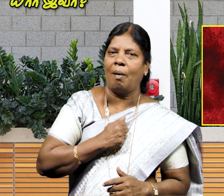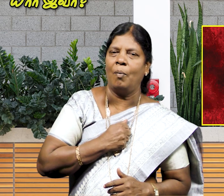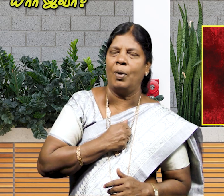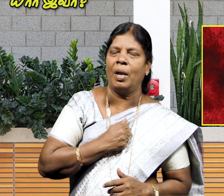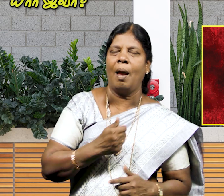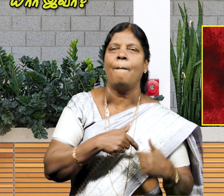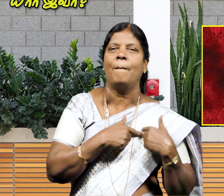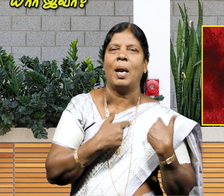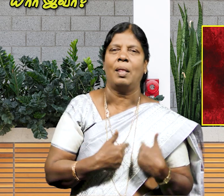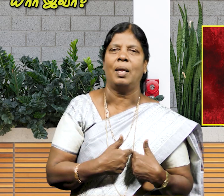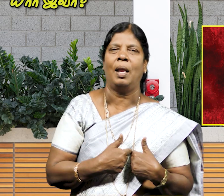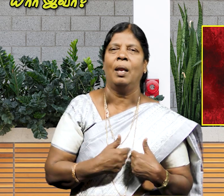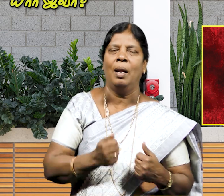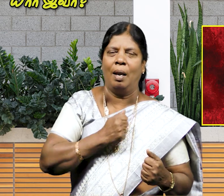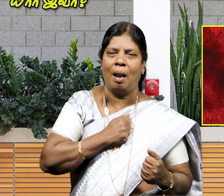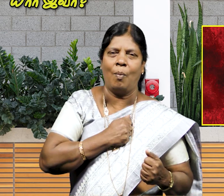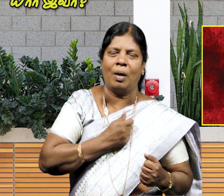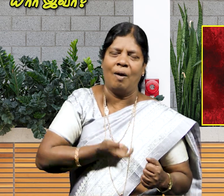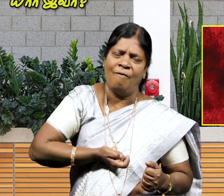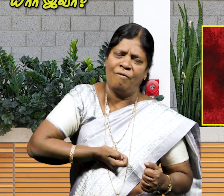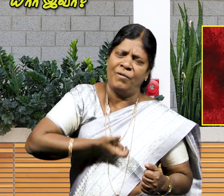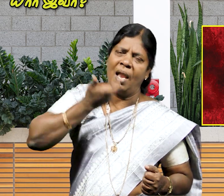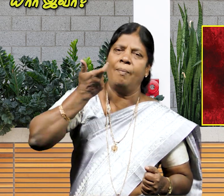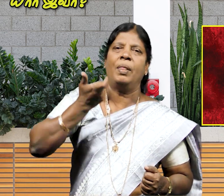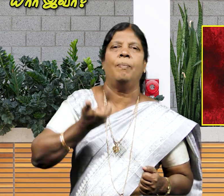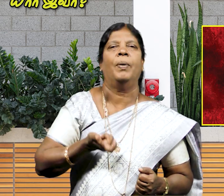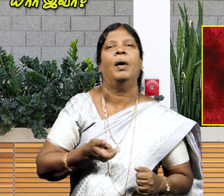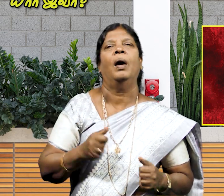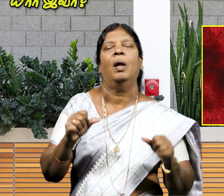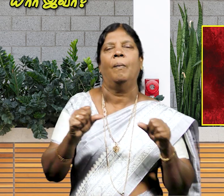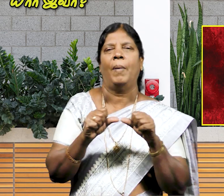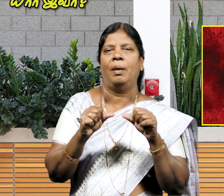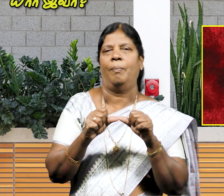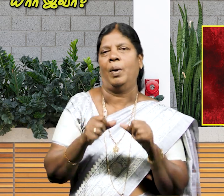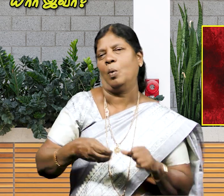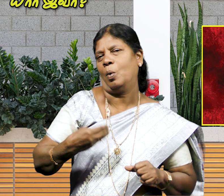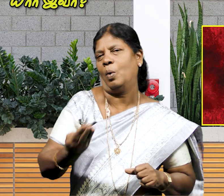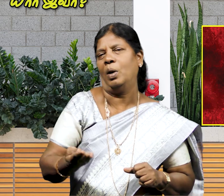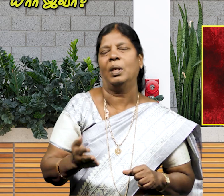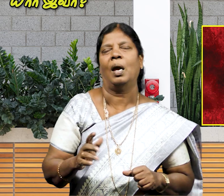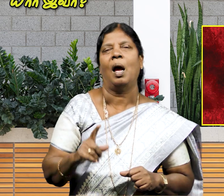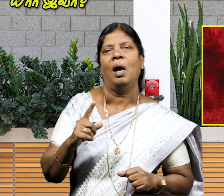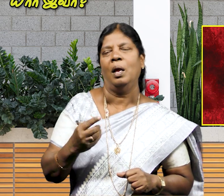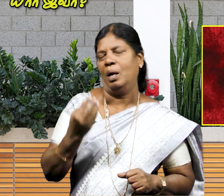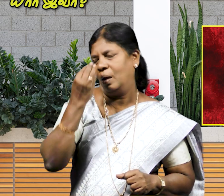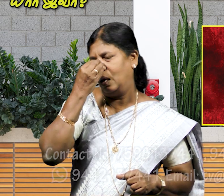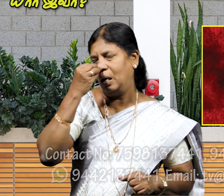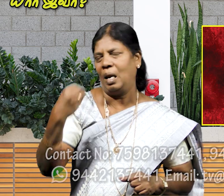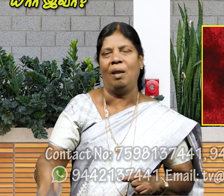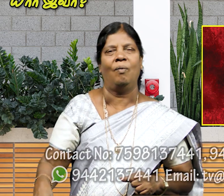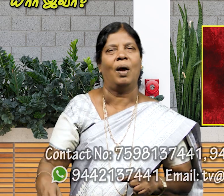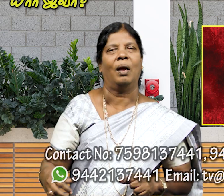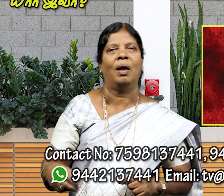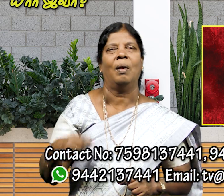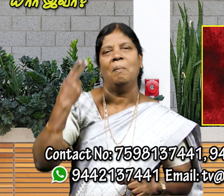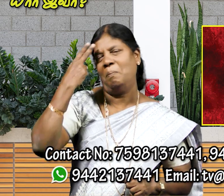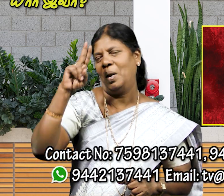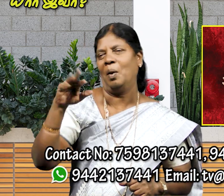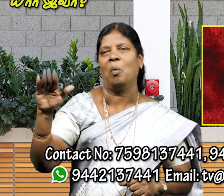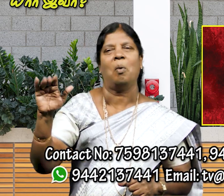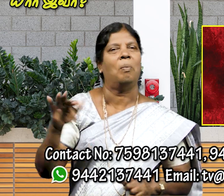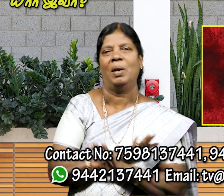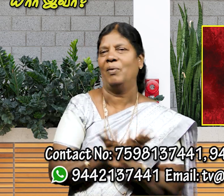தம்முடைய மனதிலே நமக்கு ஒரு விலை மதிப்பை கொடுத்த ஆண்டவர் ஒருபோது நம்மை இழிவான பட்டங்கள் சூட்டி